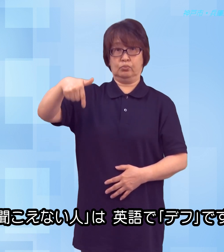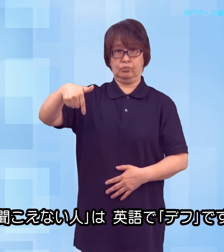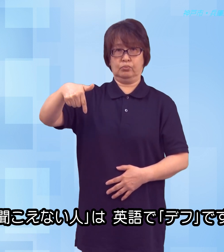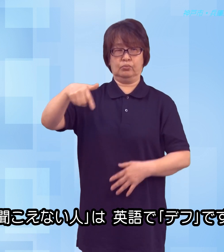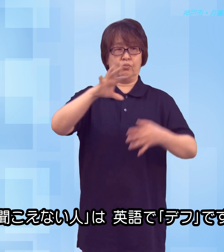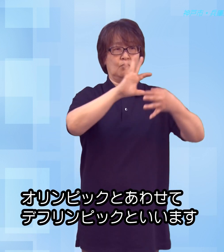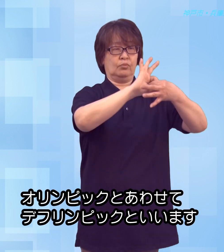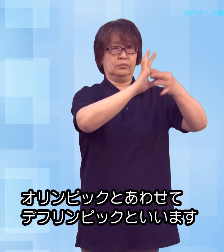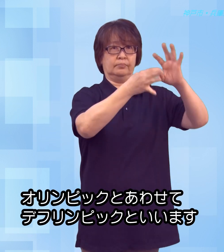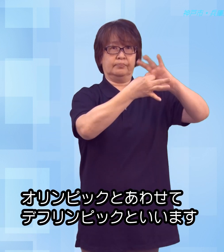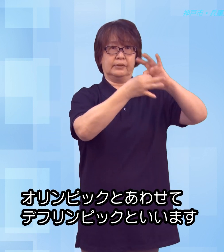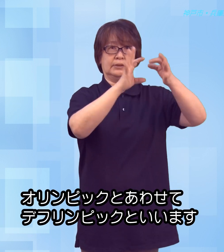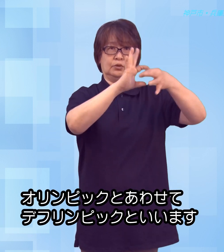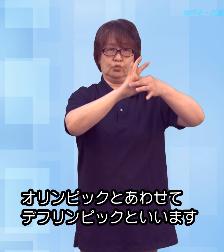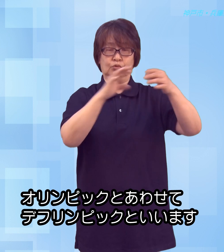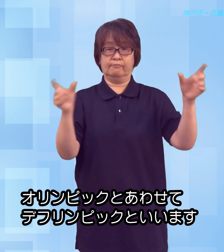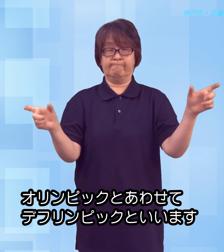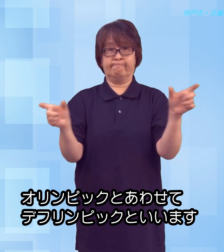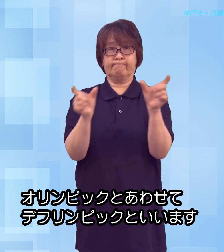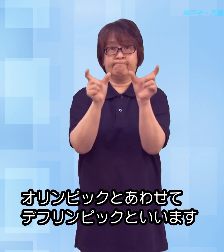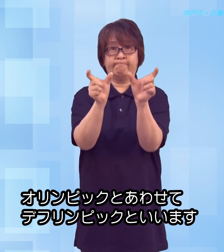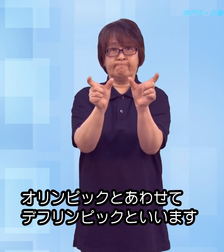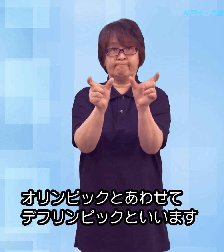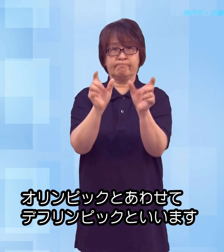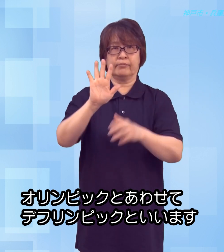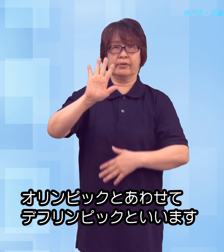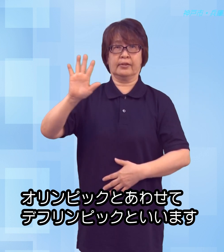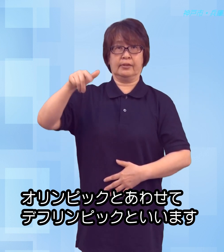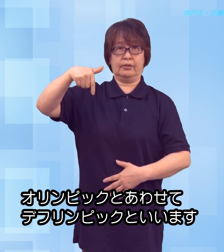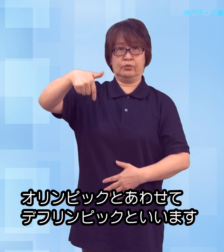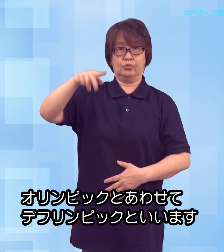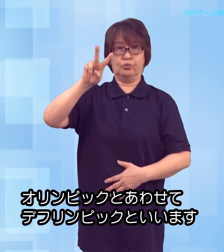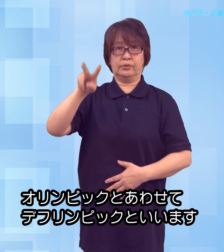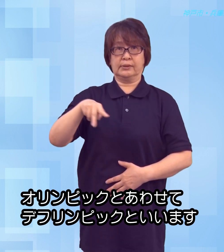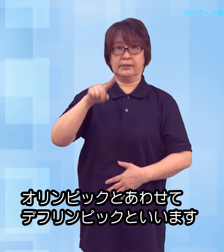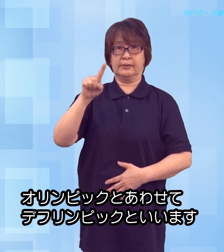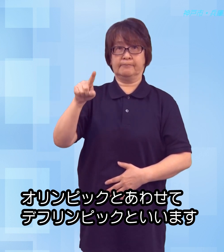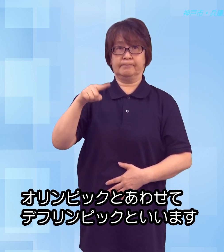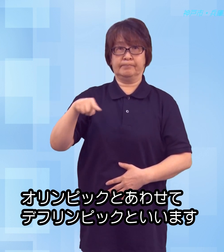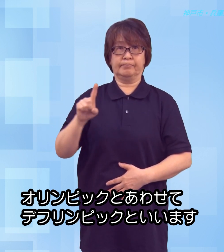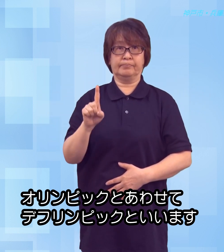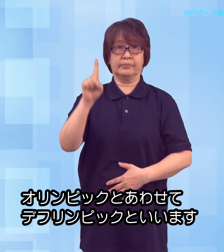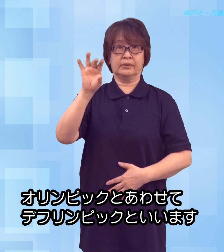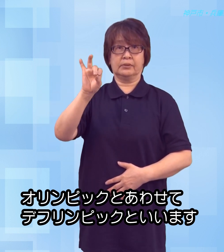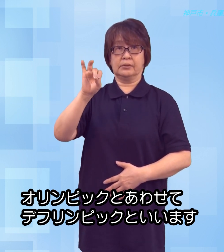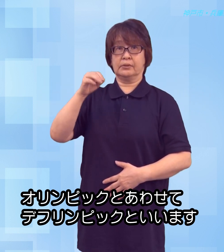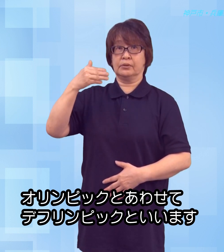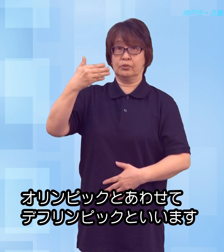ですオリンピックと合わせてデフリンピックと言います